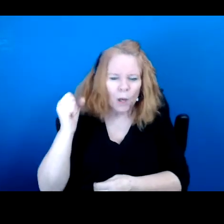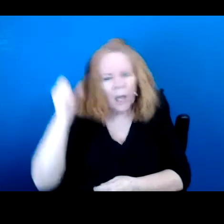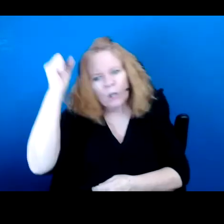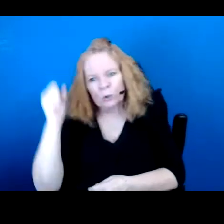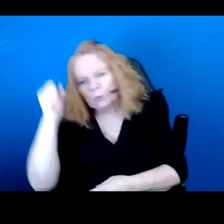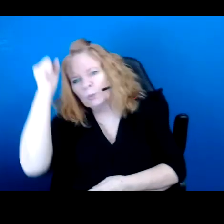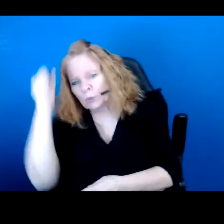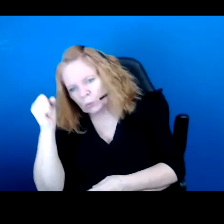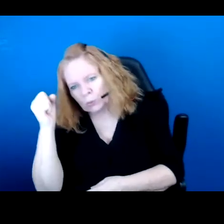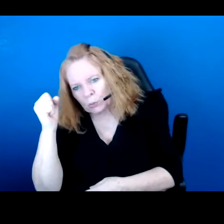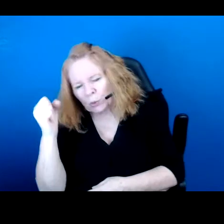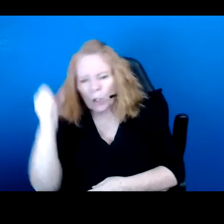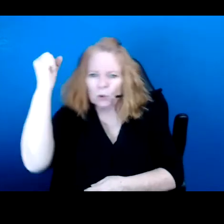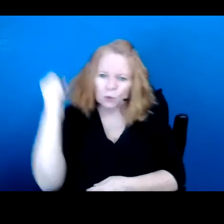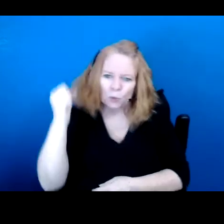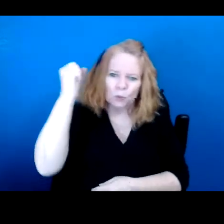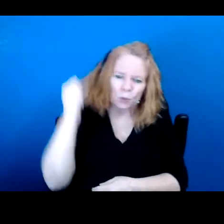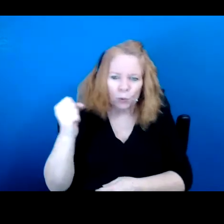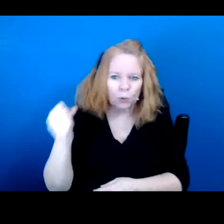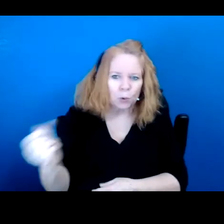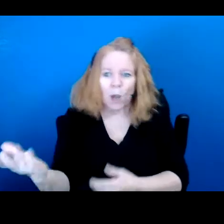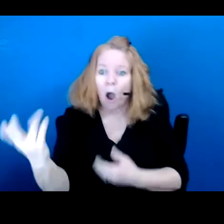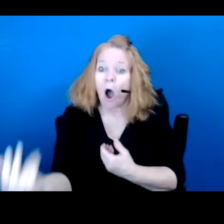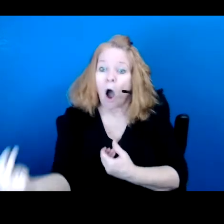288 chuchos